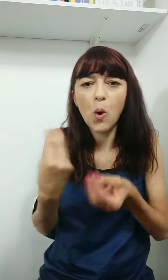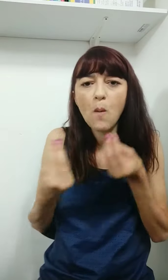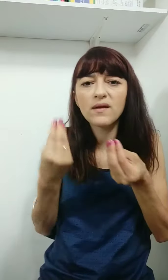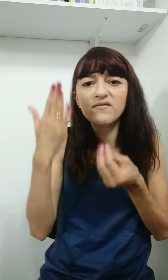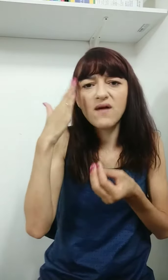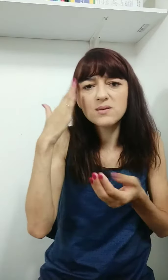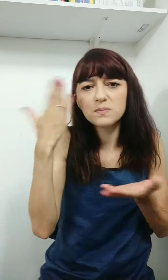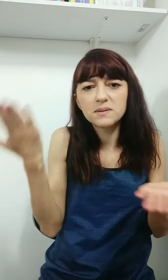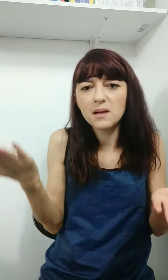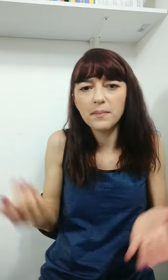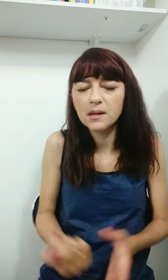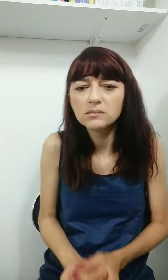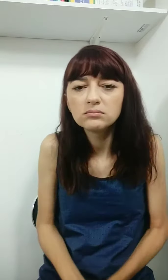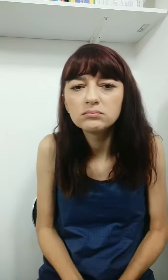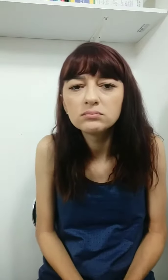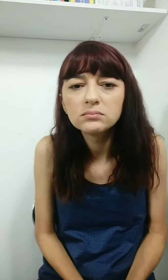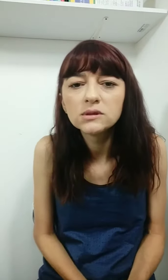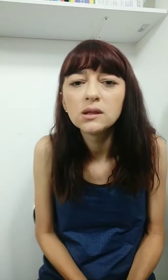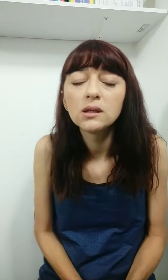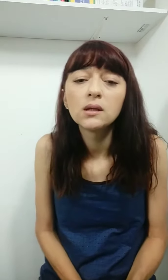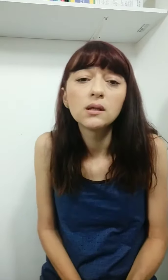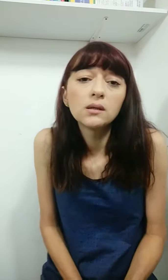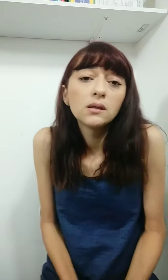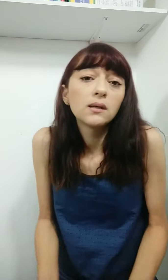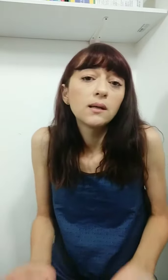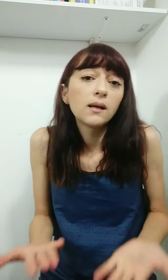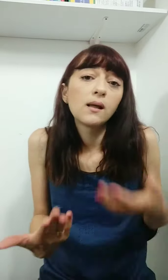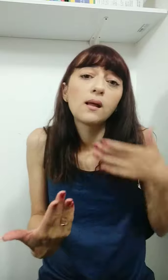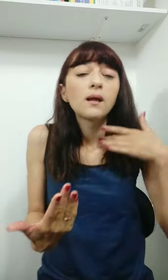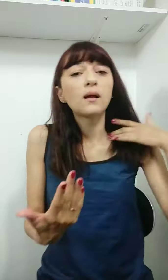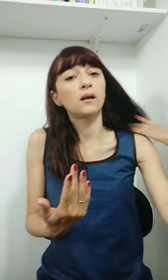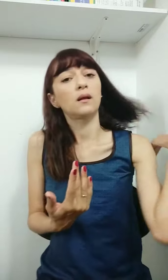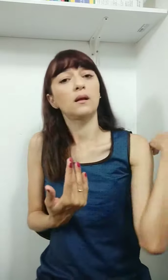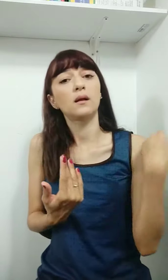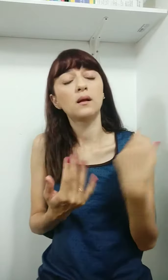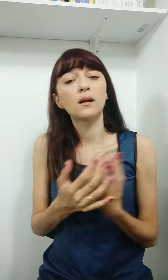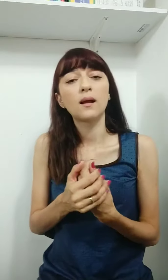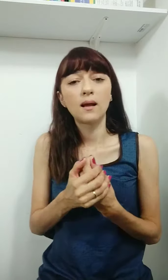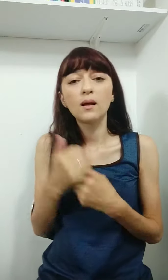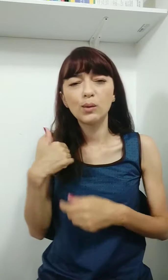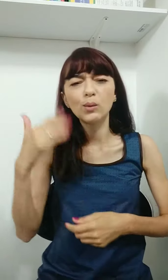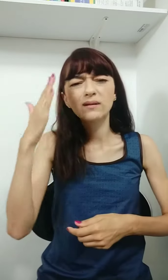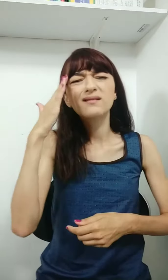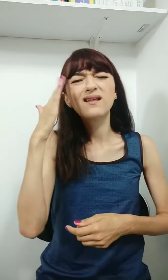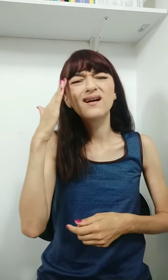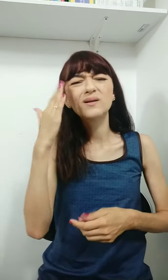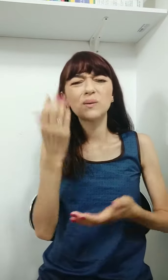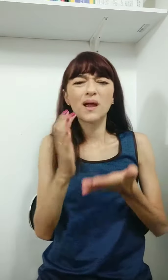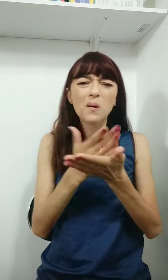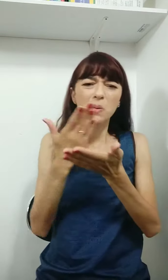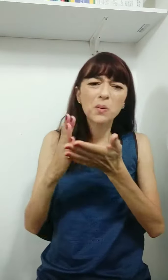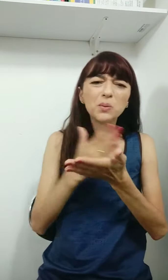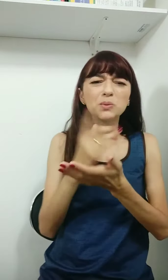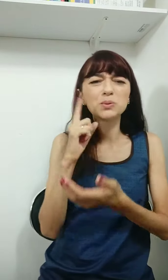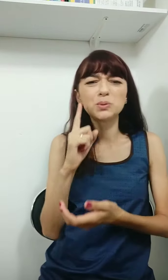Ela perguntou para mim aqui como que faz para saber, mas se quiser completar a pergunta, né, o que aconteceu. Eu entendo que às vezes